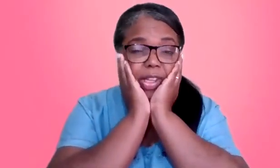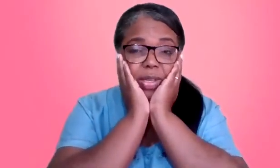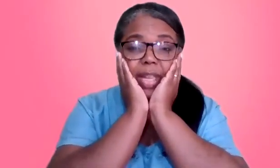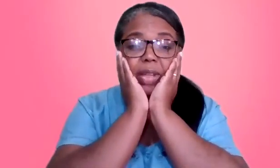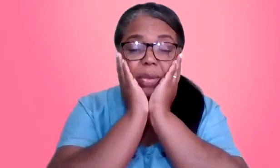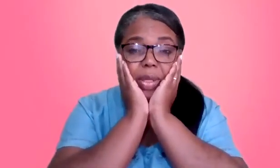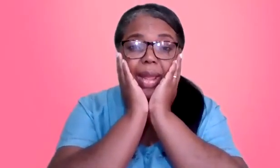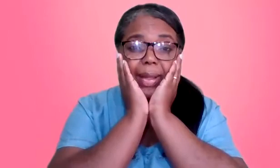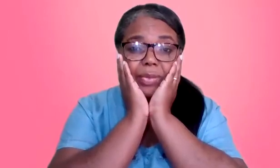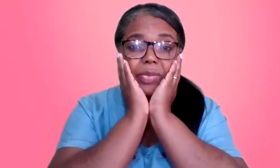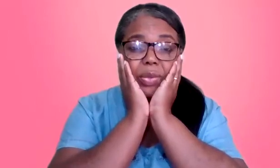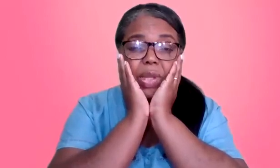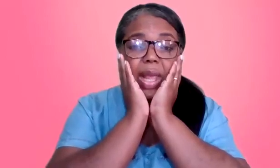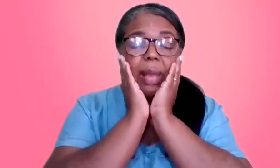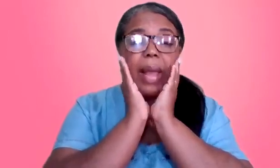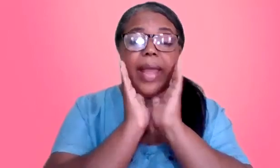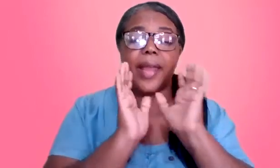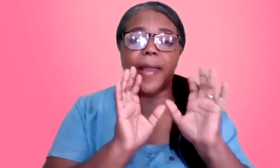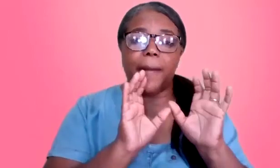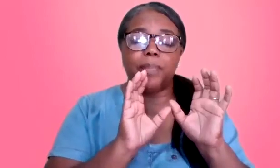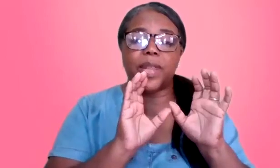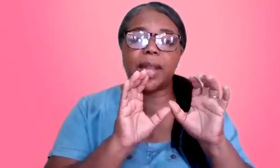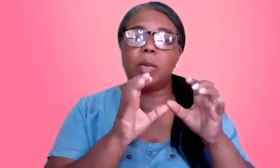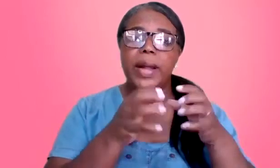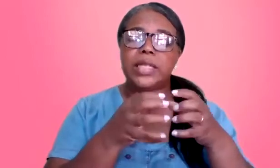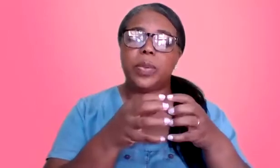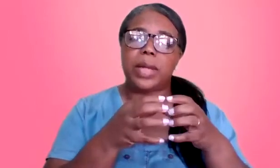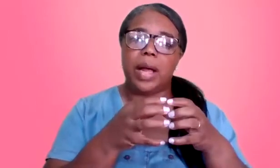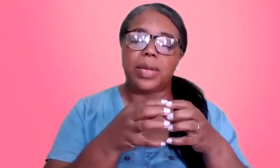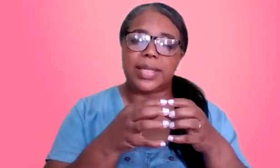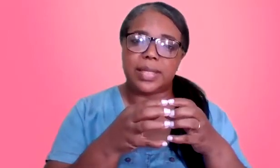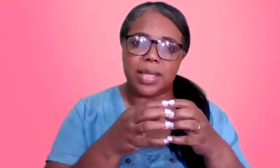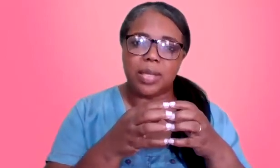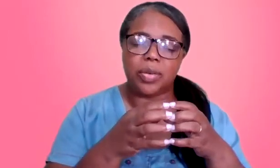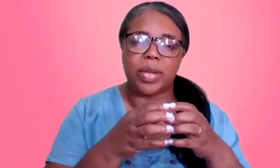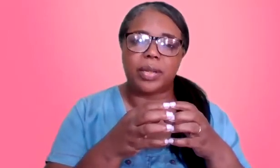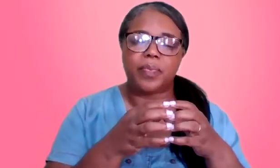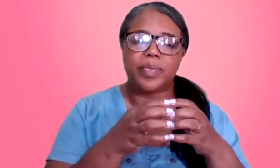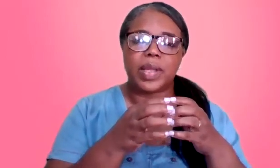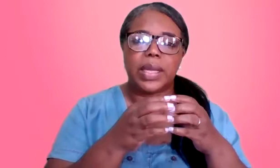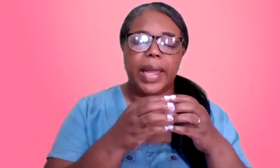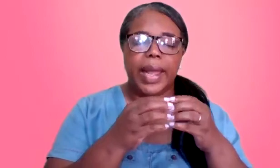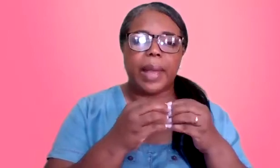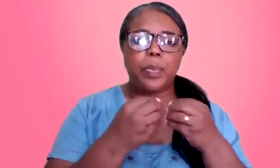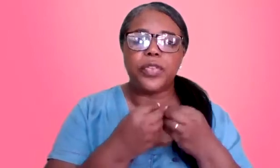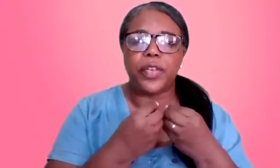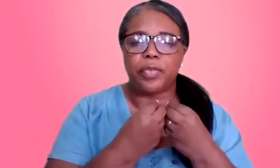Gente, tem que ter cuidado, viu? Quem não participou da aula síncrona, por